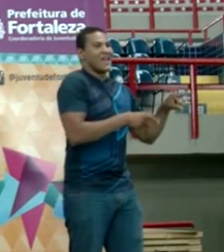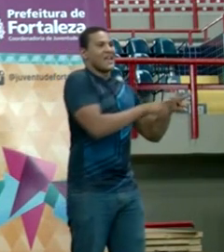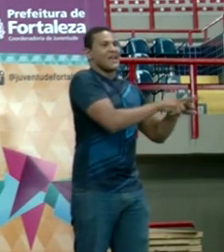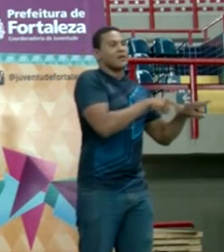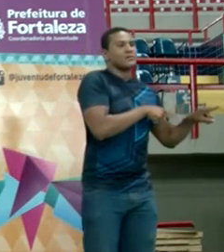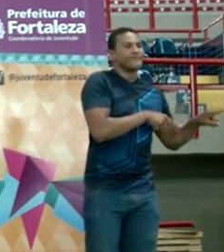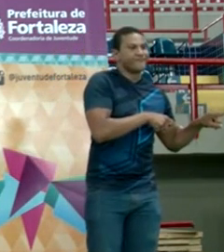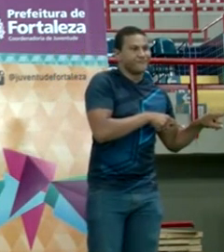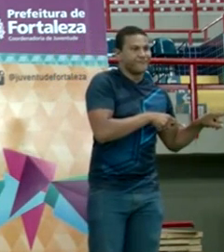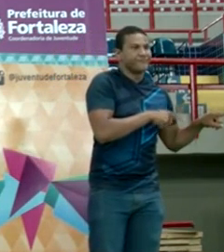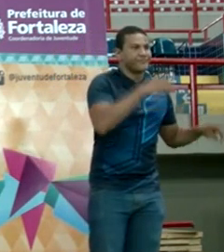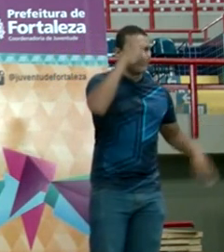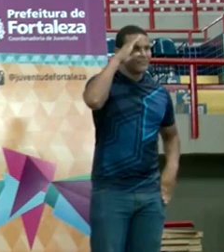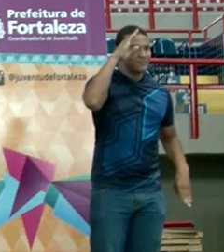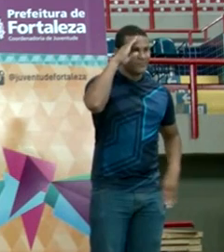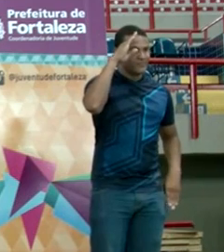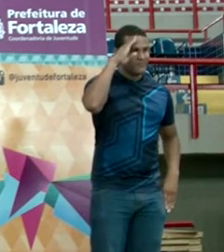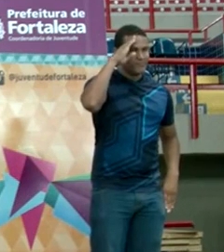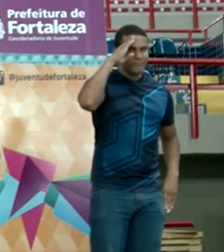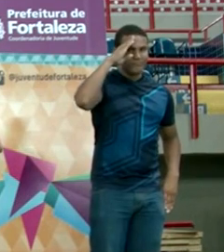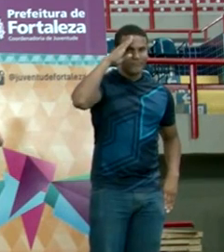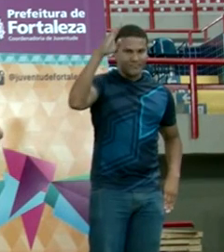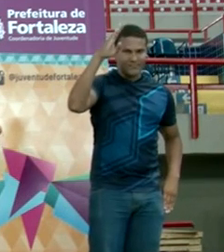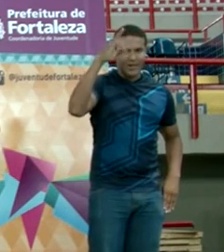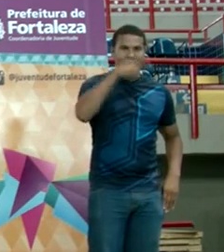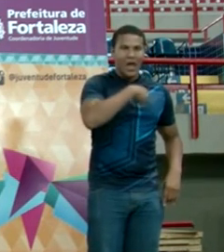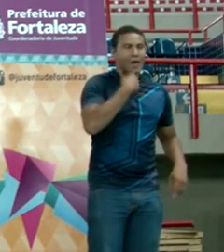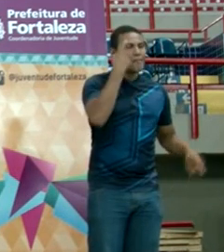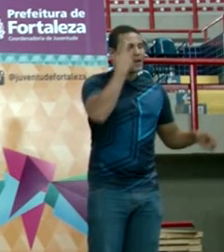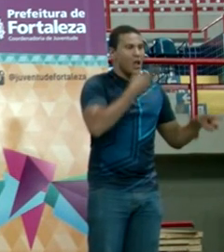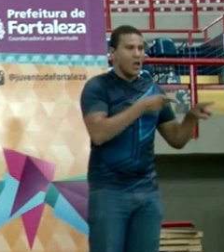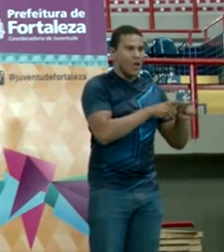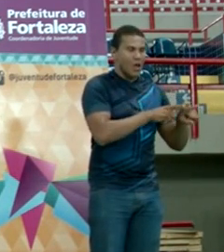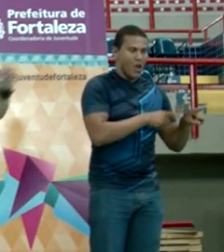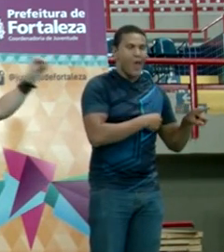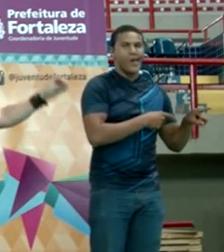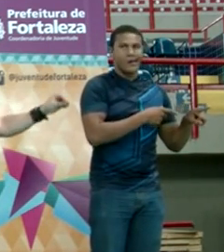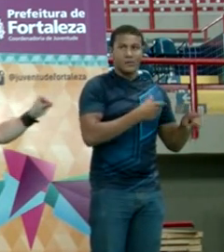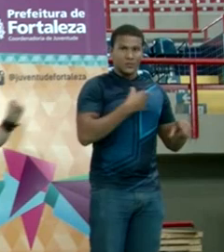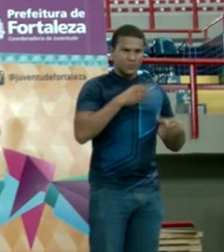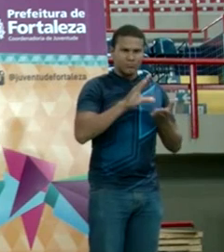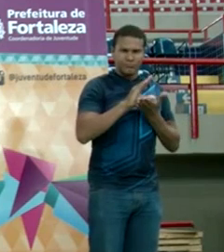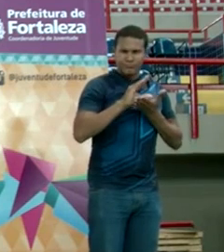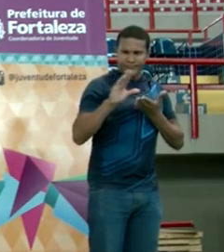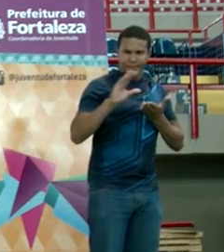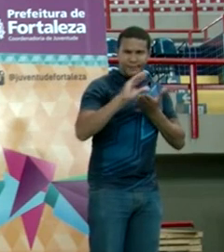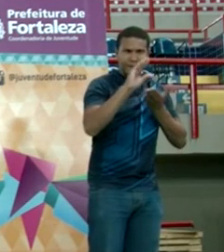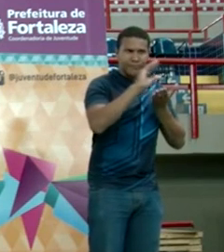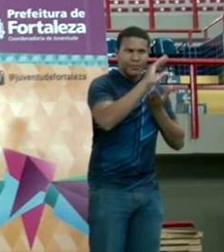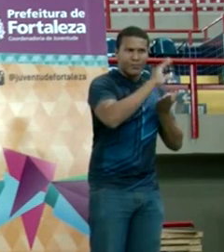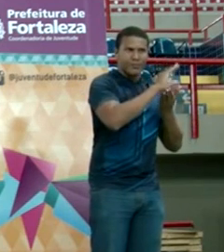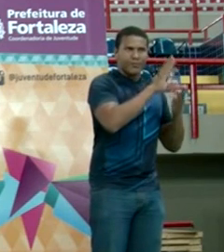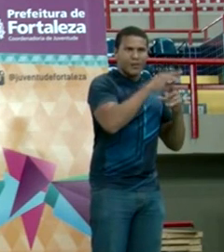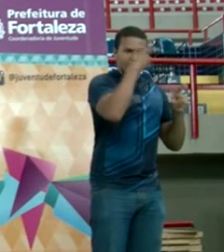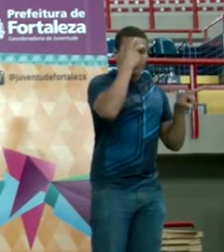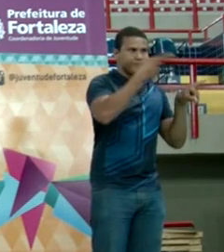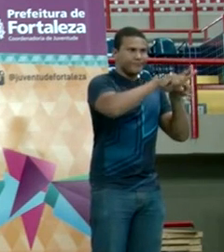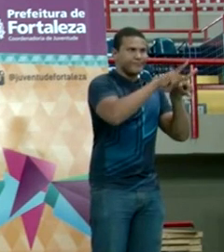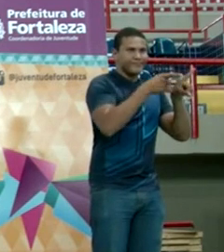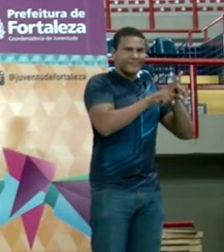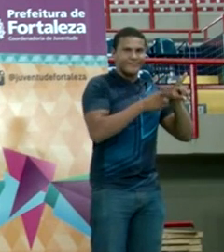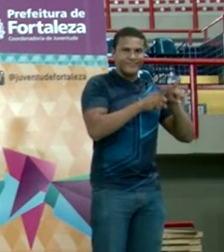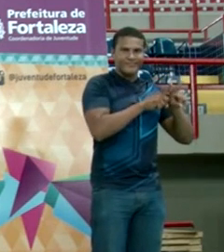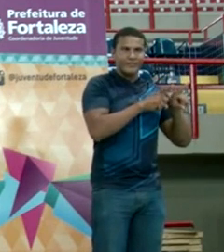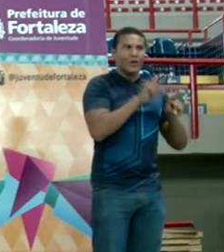aliado militar dos Estados Unidos. Aí eles montaram um exército pró-capitalismo na Guerra Fria. Como é o nome desse